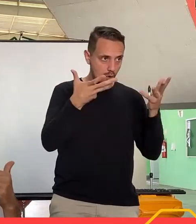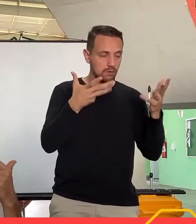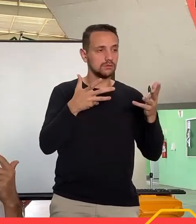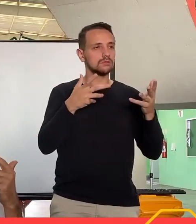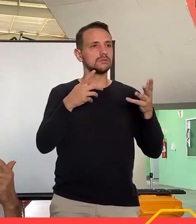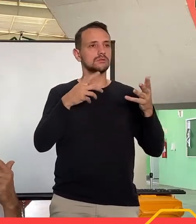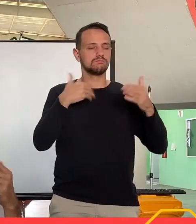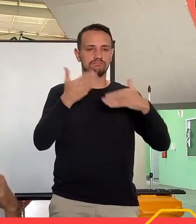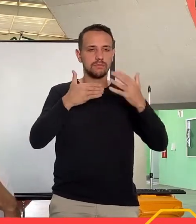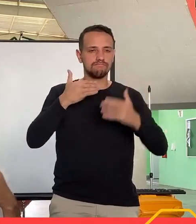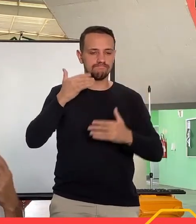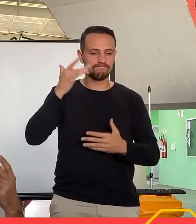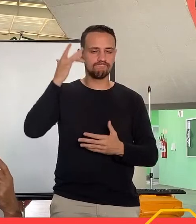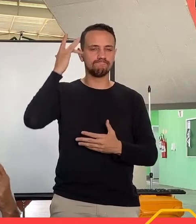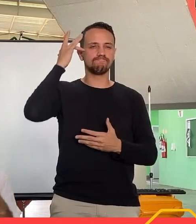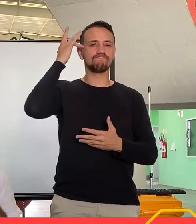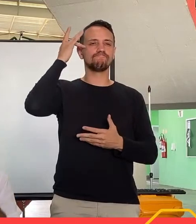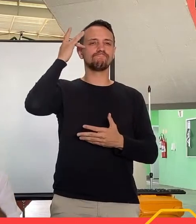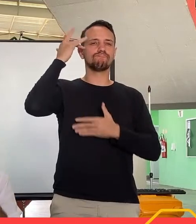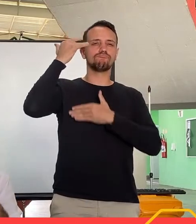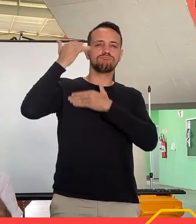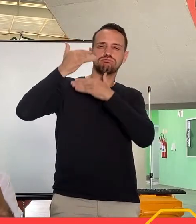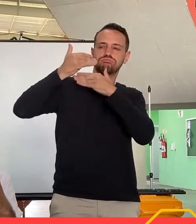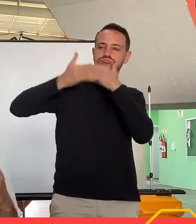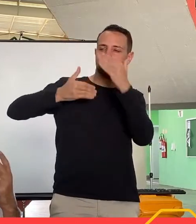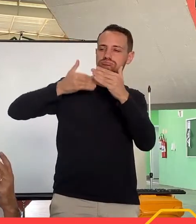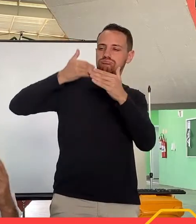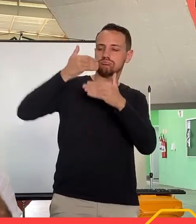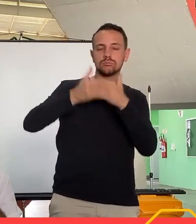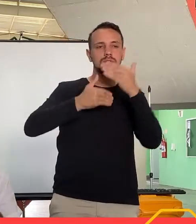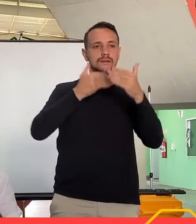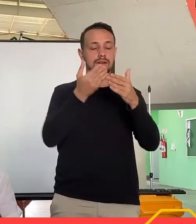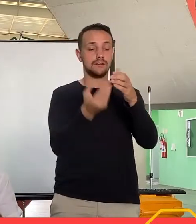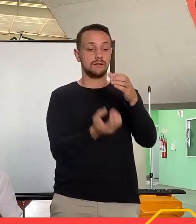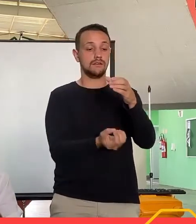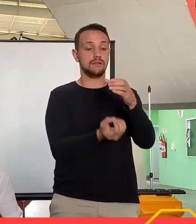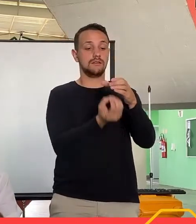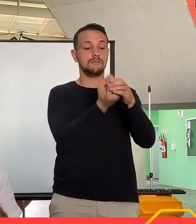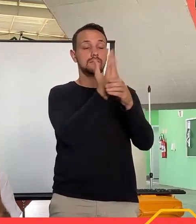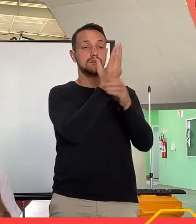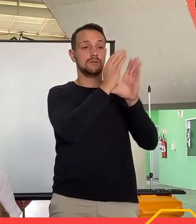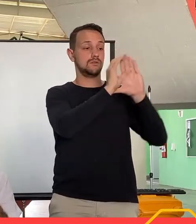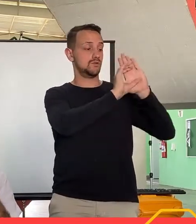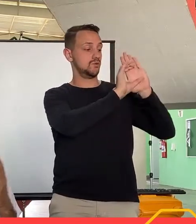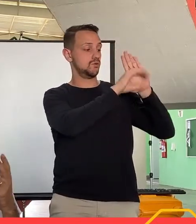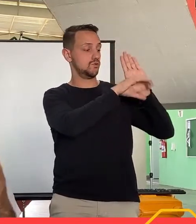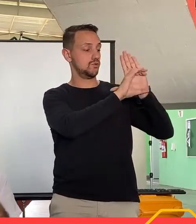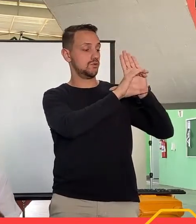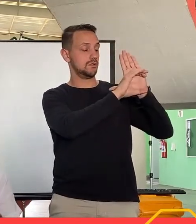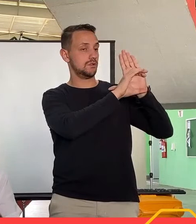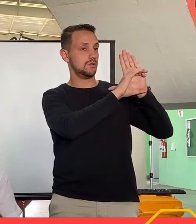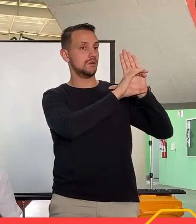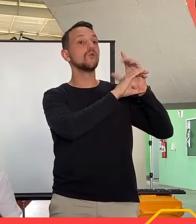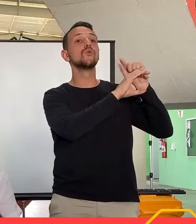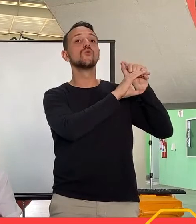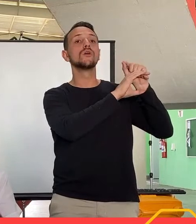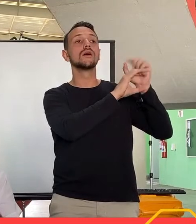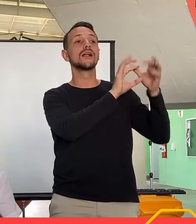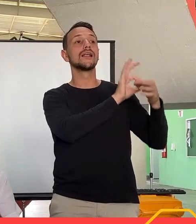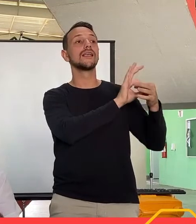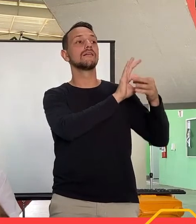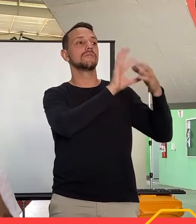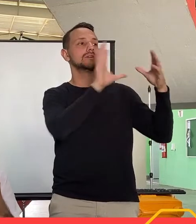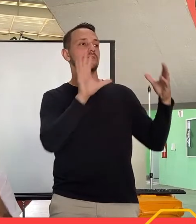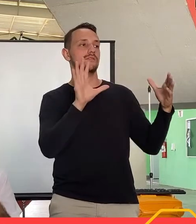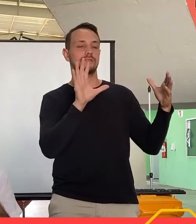foi amadurecendo até a criação de um conceito de liberdade, né?